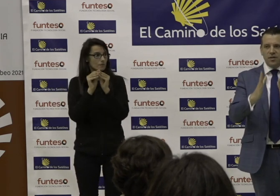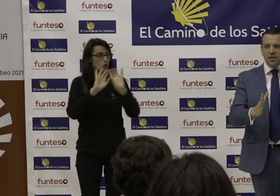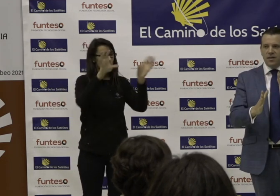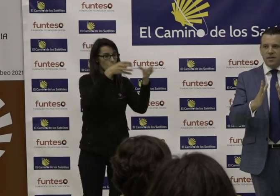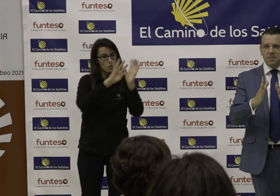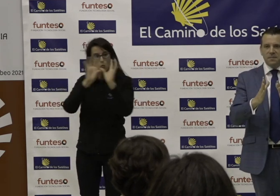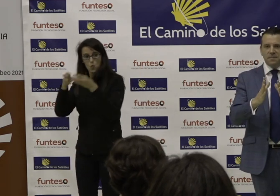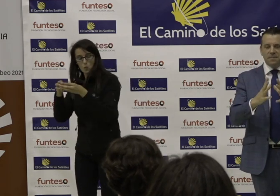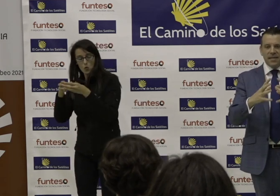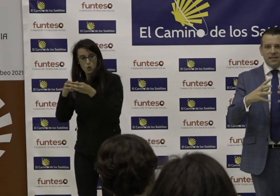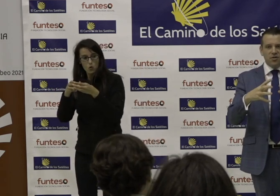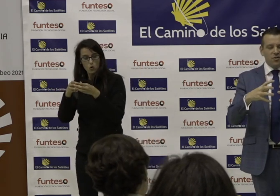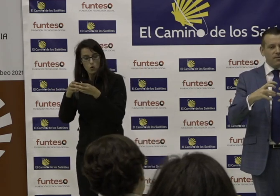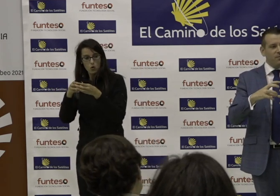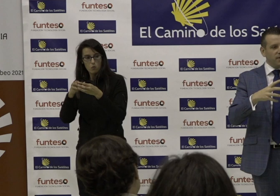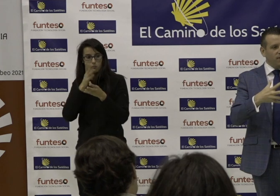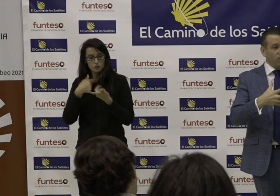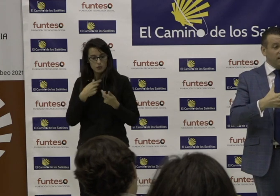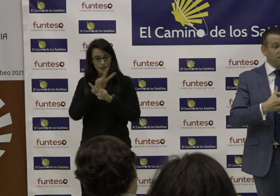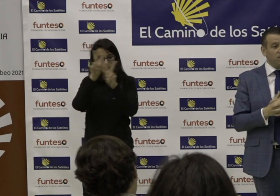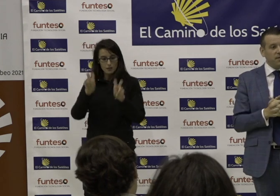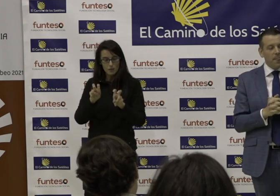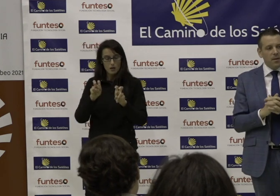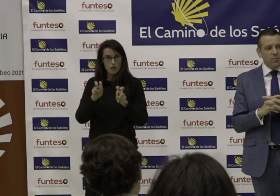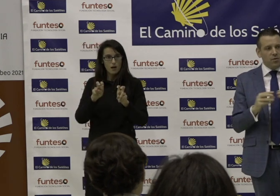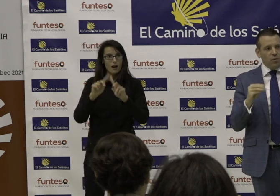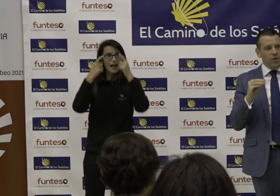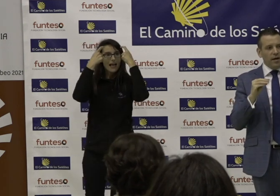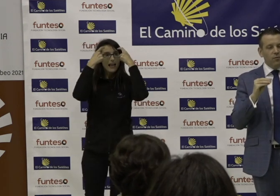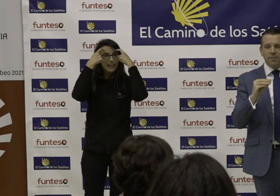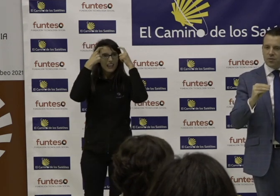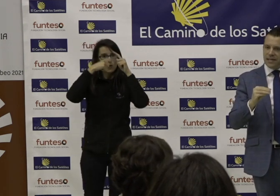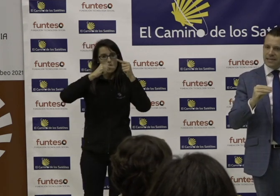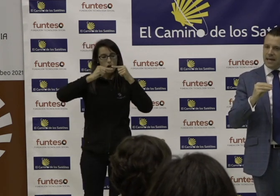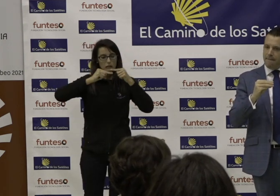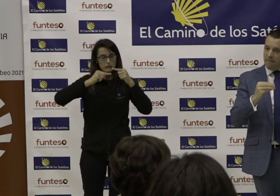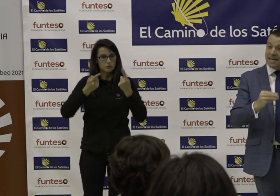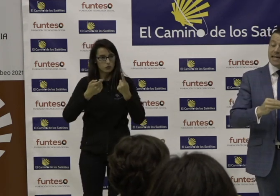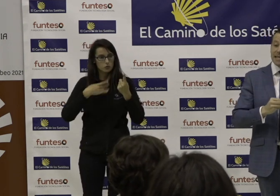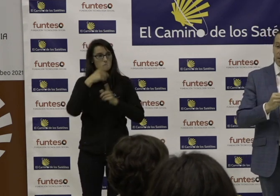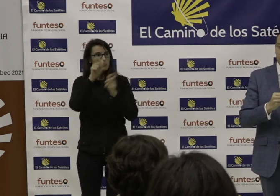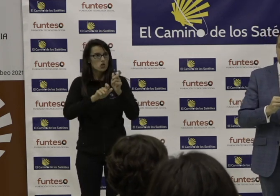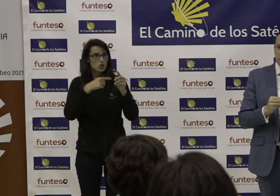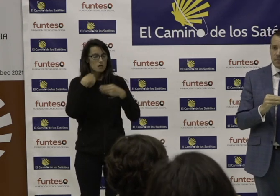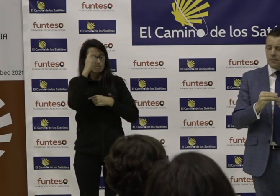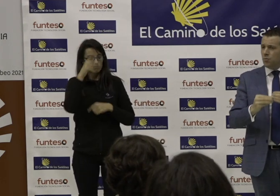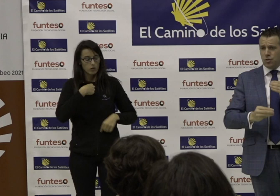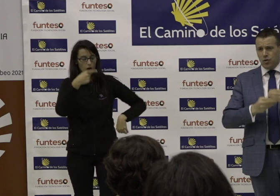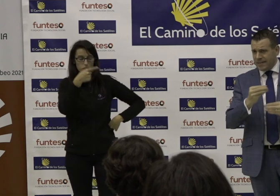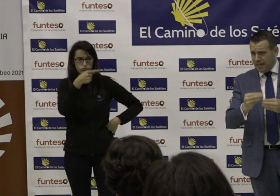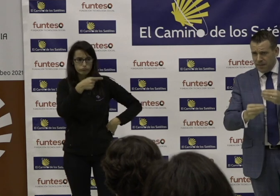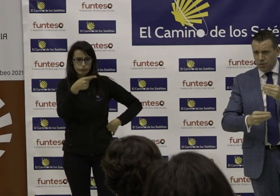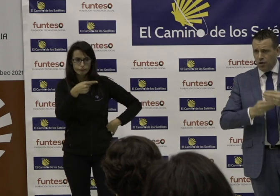grupos... si nosotros hablamos de neurotransmisores, bueno, cuando una persona está en plan negativo,